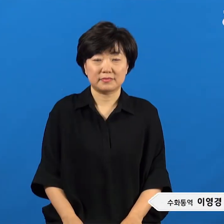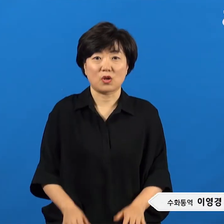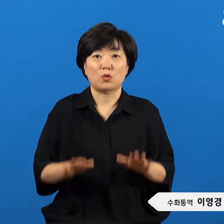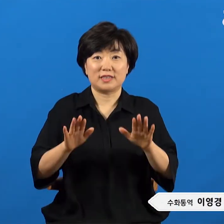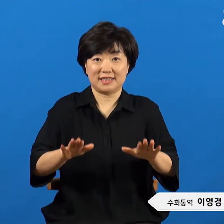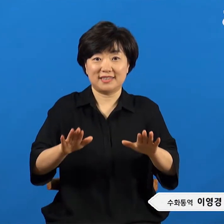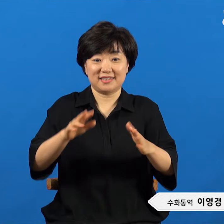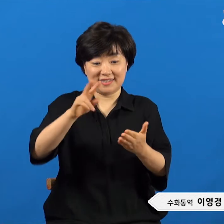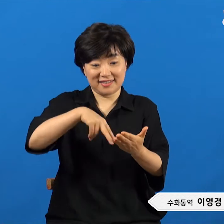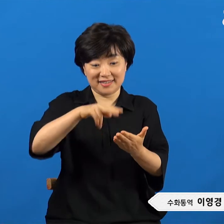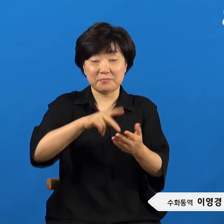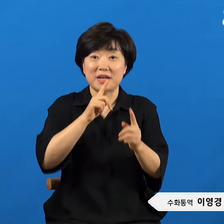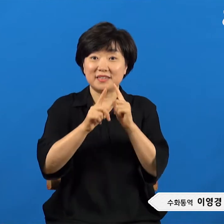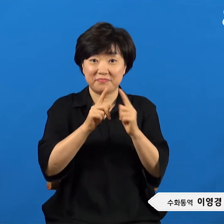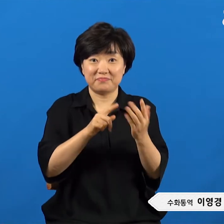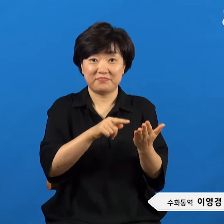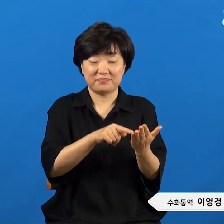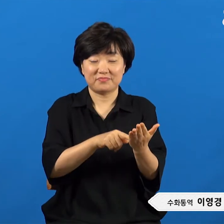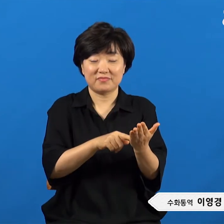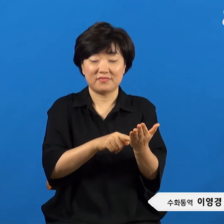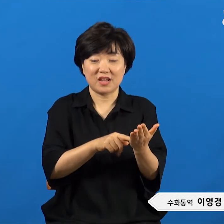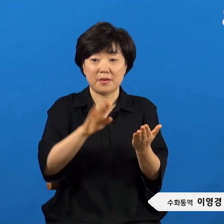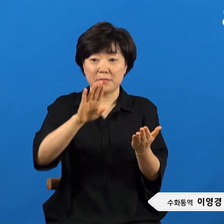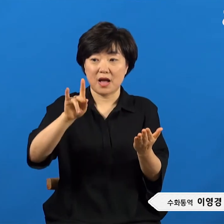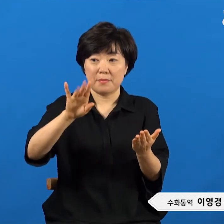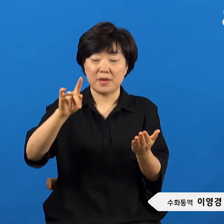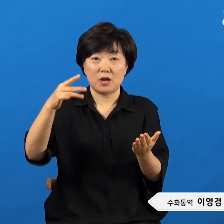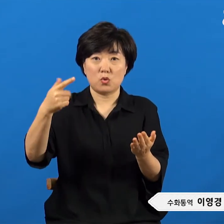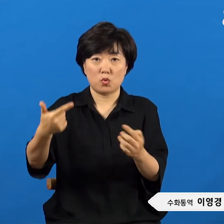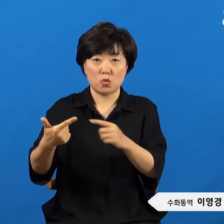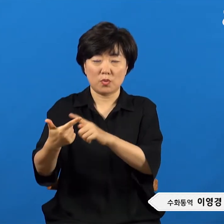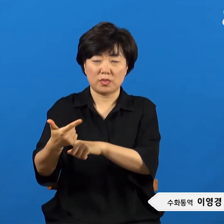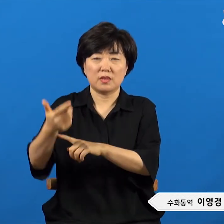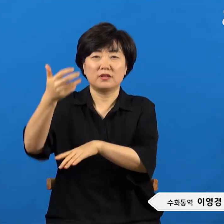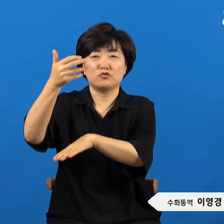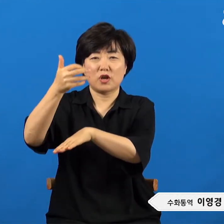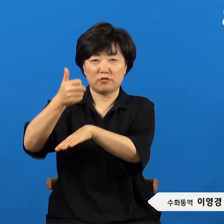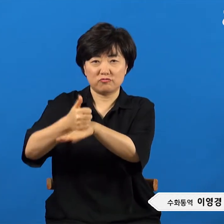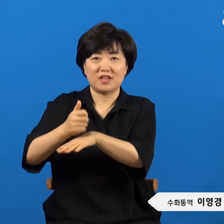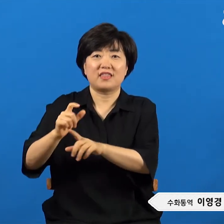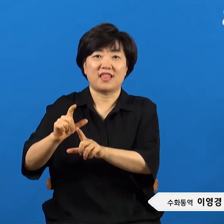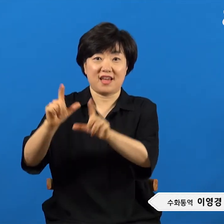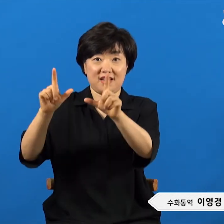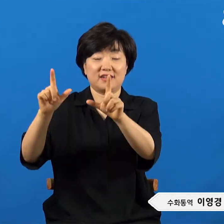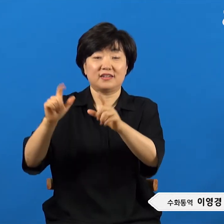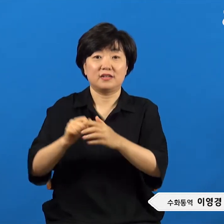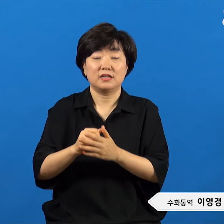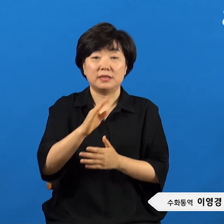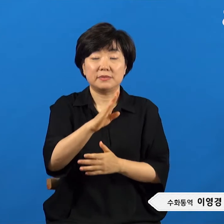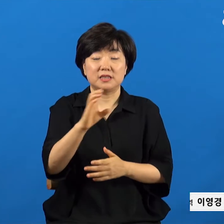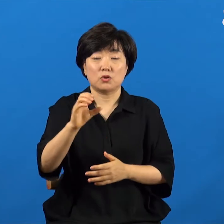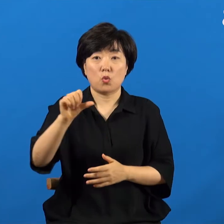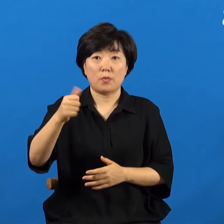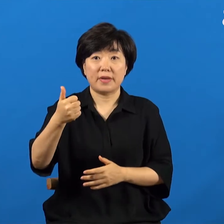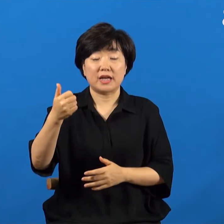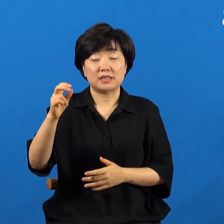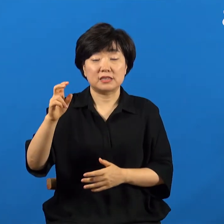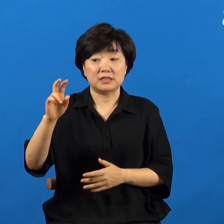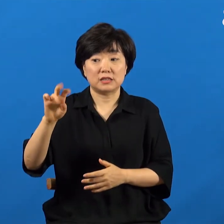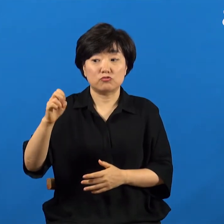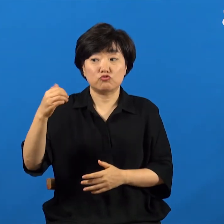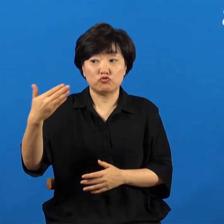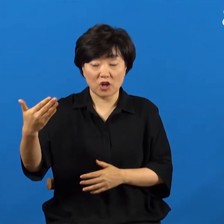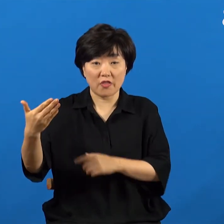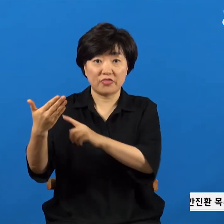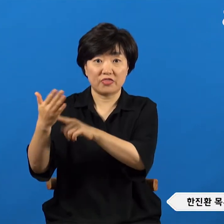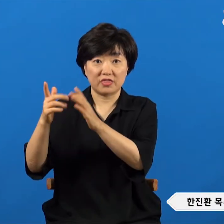자, 오늘 읽은 이 말씀은 바벨론 최후의 날을 보여주고 있습니다. BC 539년